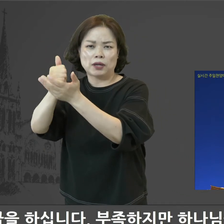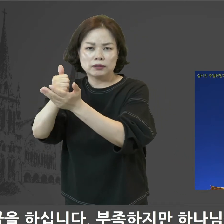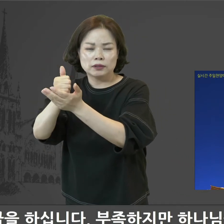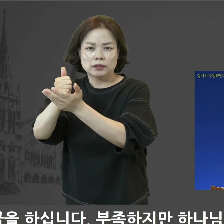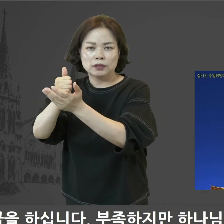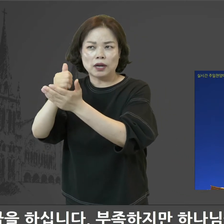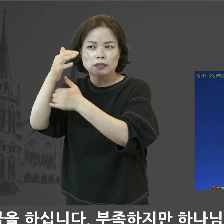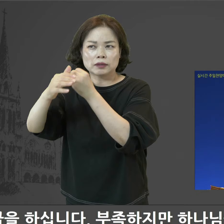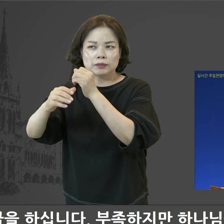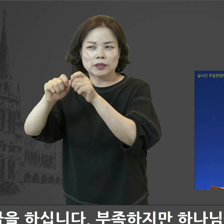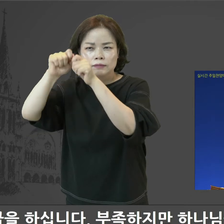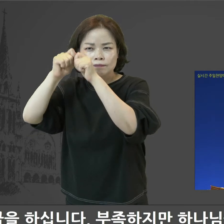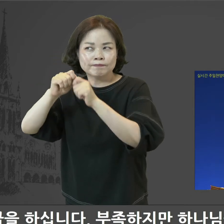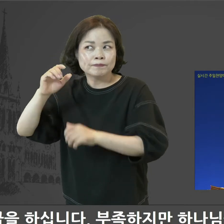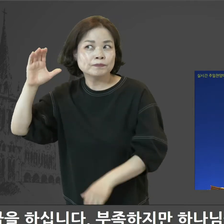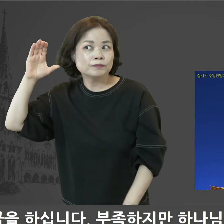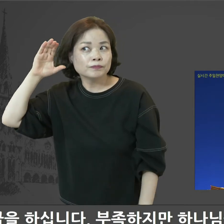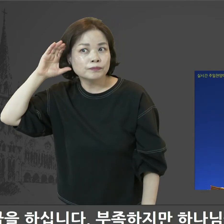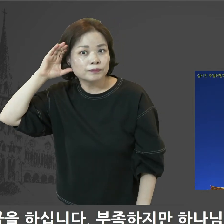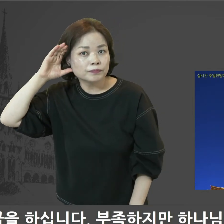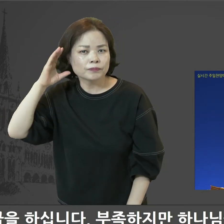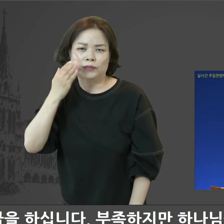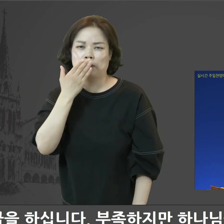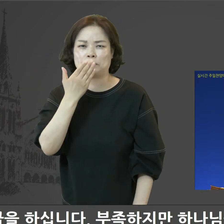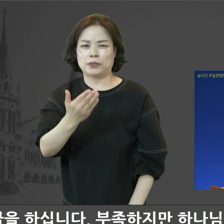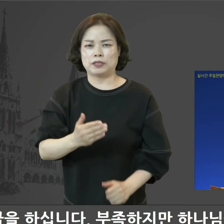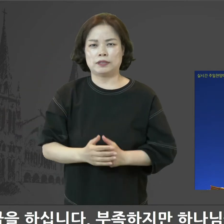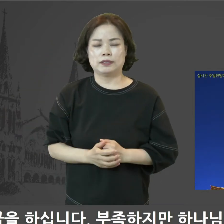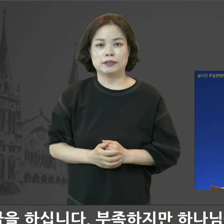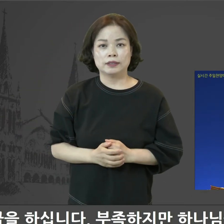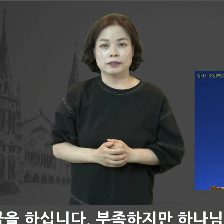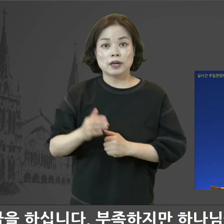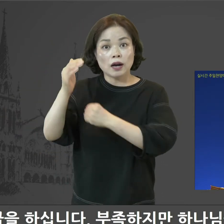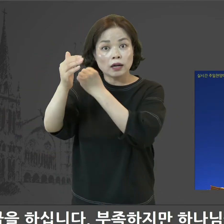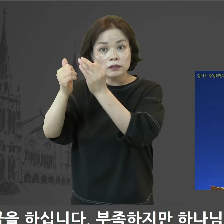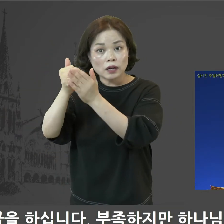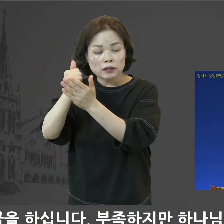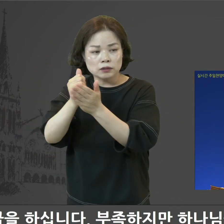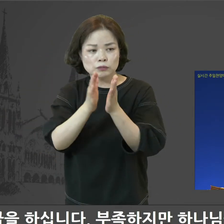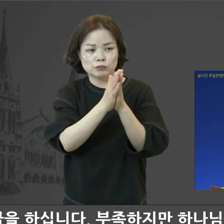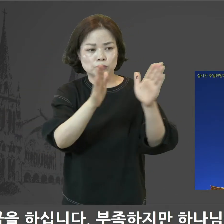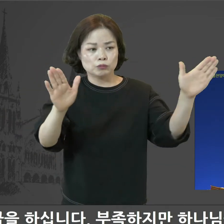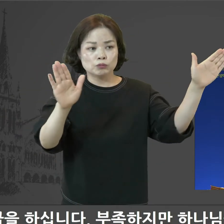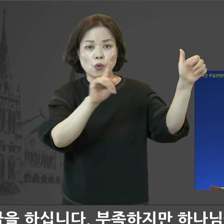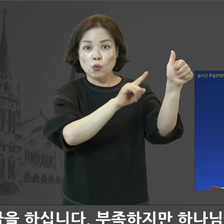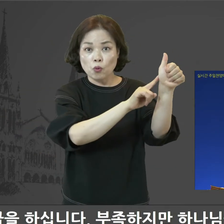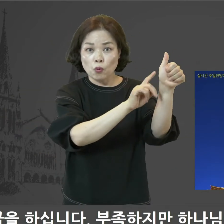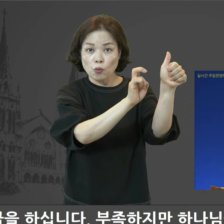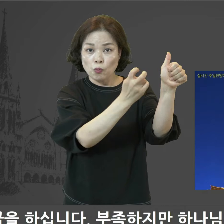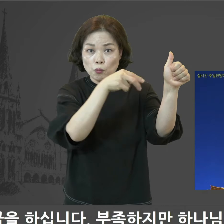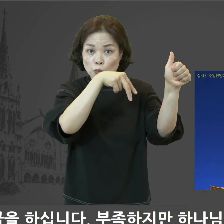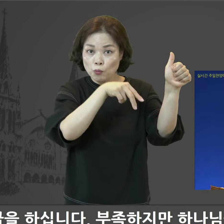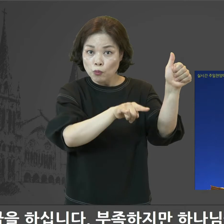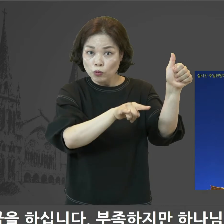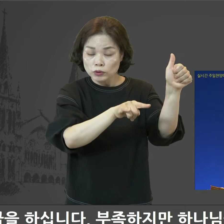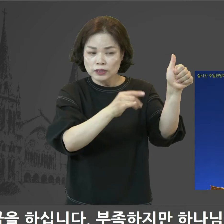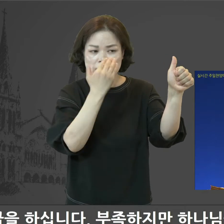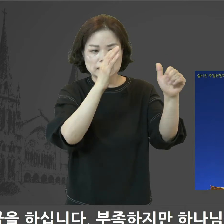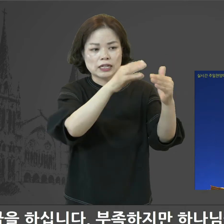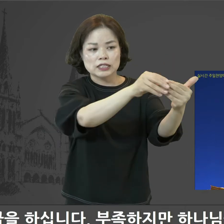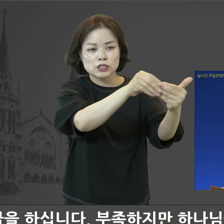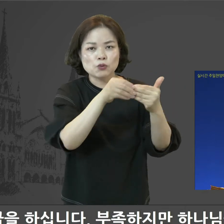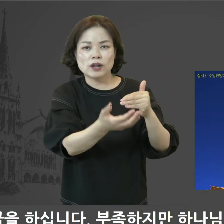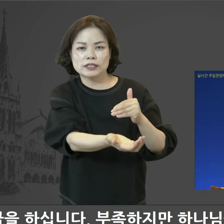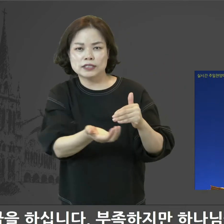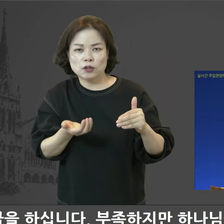세미한 음성을 들을 수 있는 것입니다. 하나님은 모세로 하여금 이스라엘 백성들을 인도하기 전에